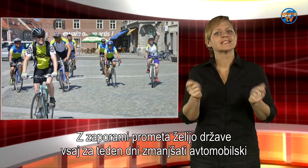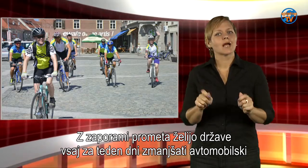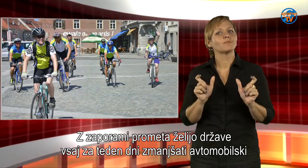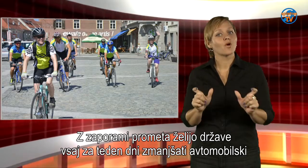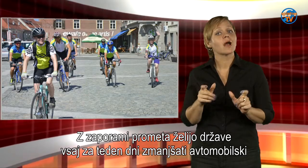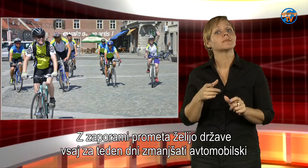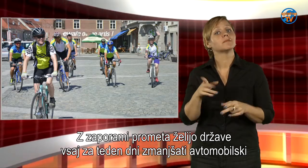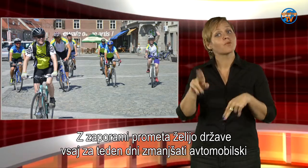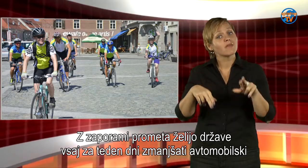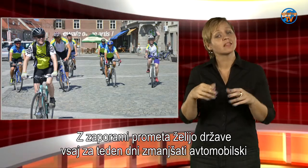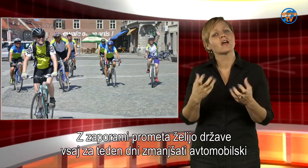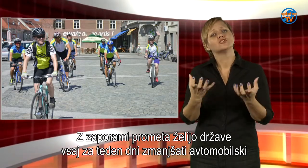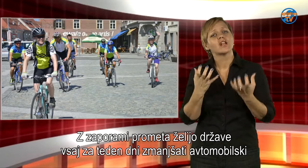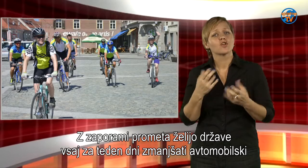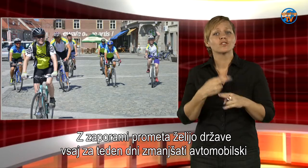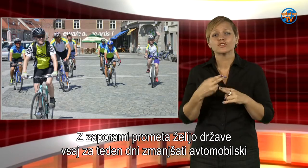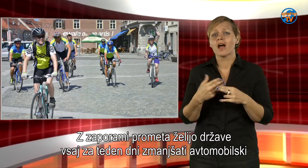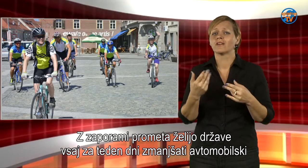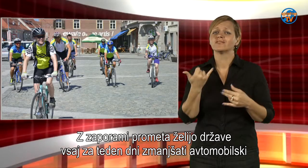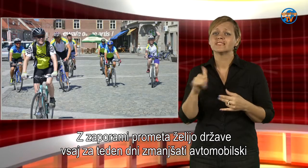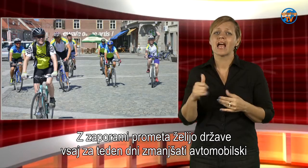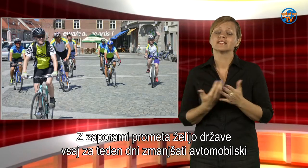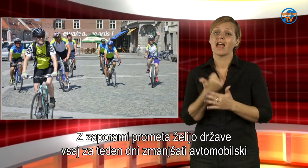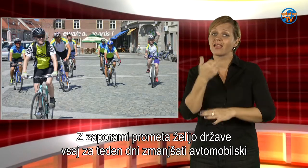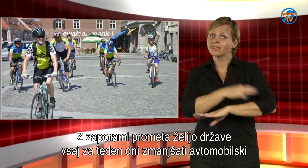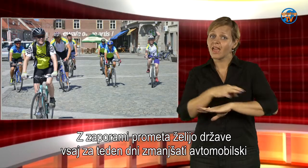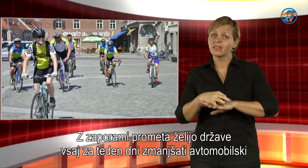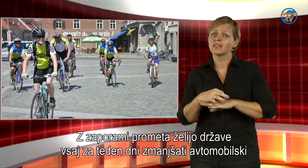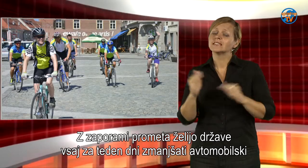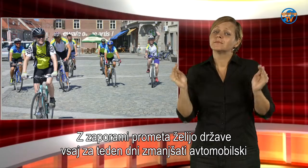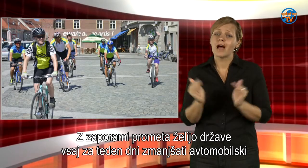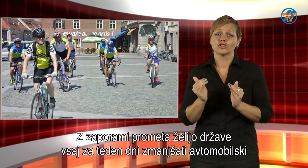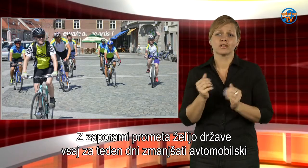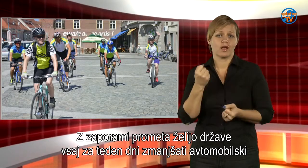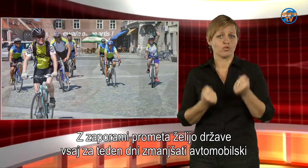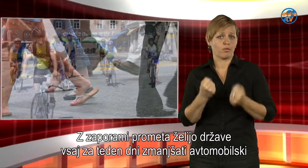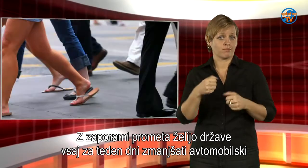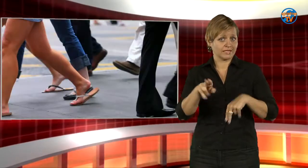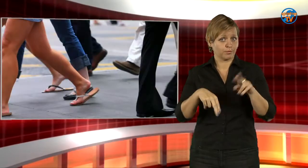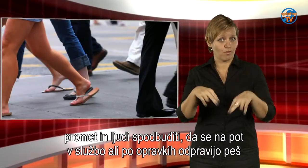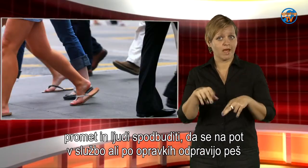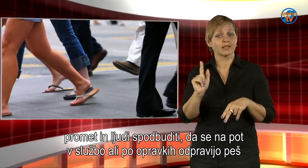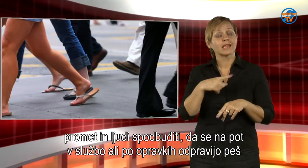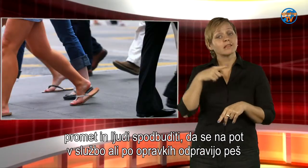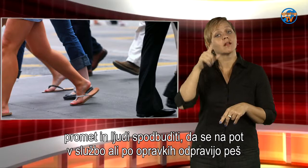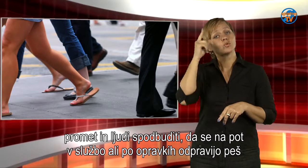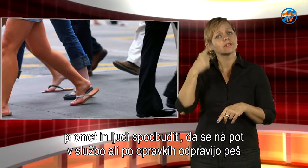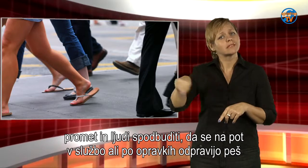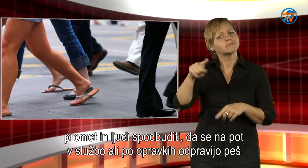Z zaporami prometa želijo države vsaj za teden dni zmanjšati avtomobilski promet in ljudi spodbuditi, da se na